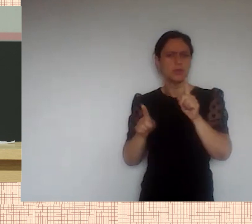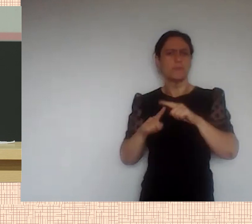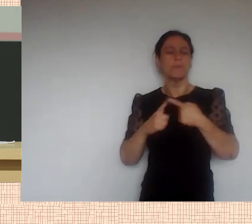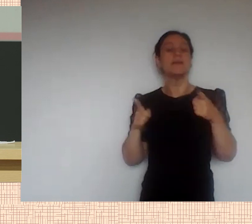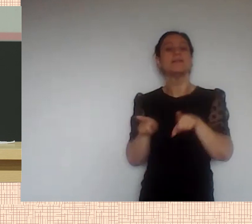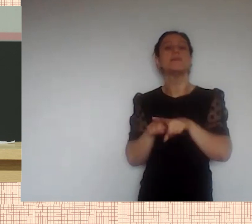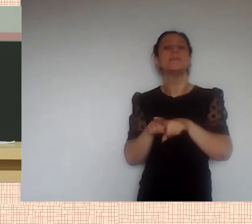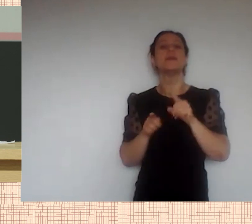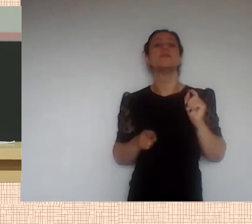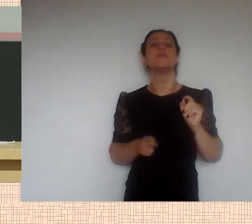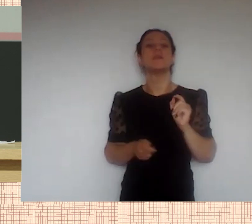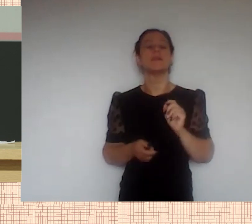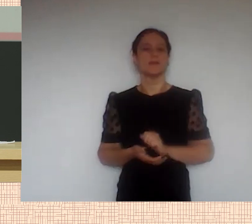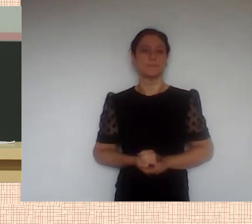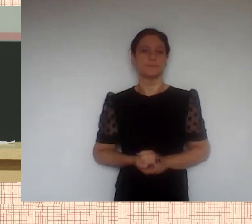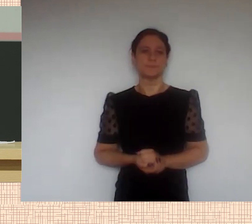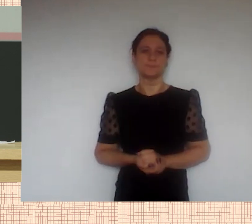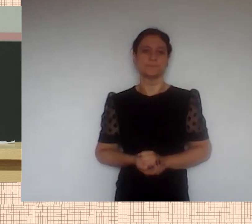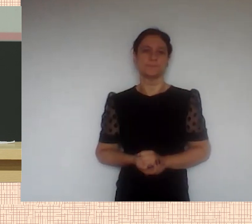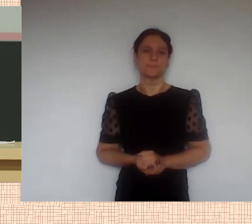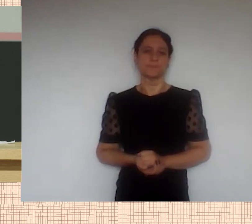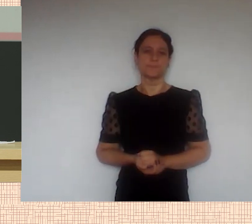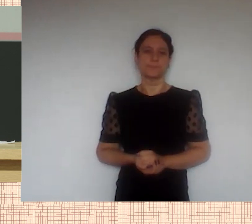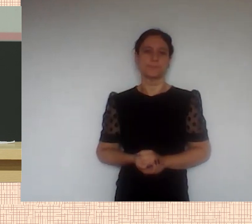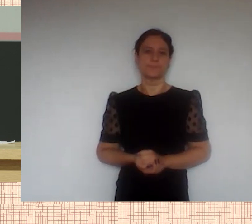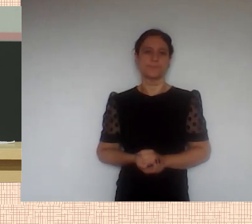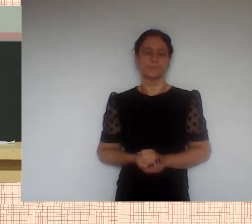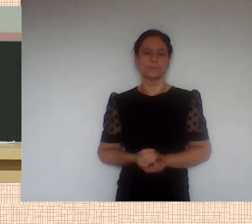trabalho. Qual é o outro trabalho?